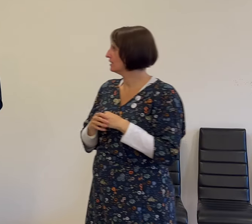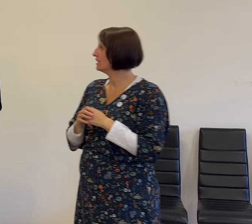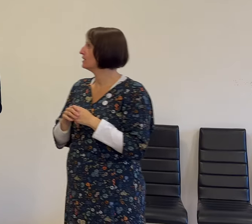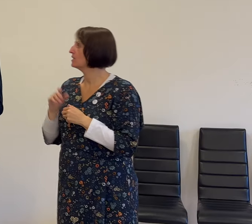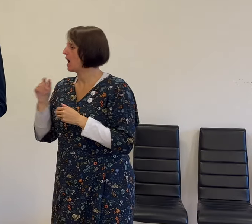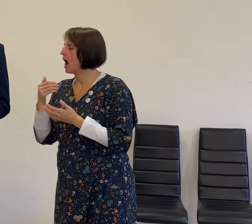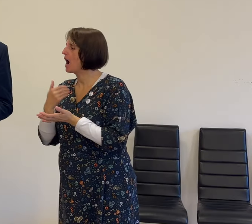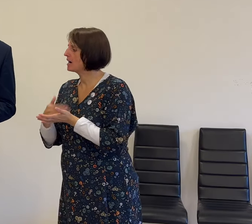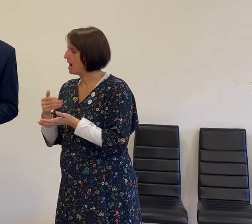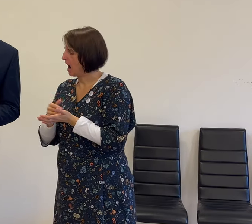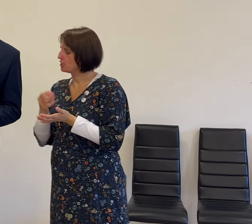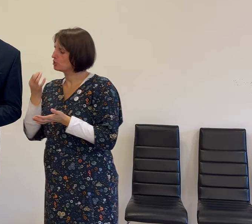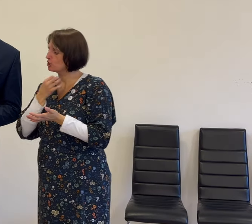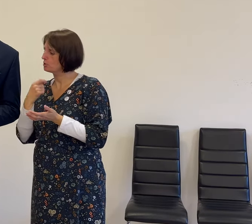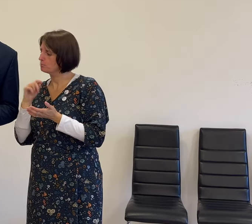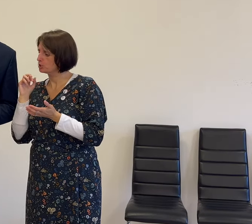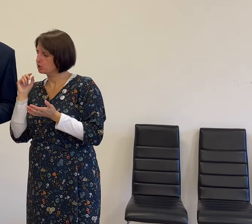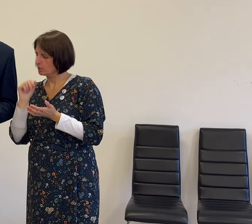Jenže když přichází,